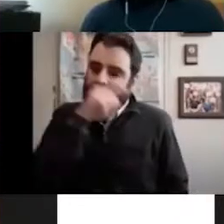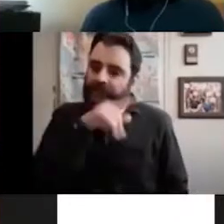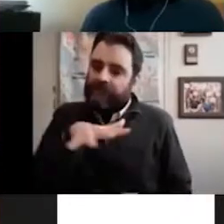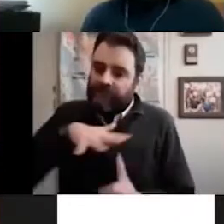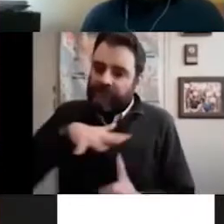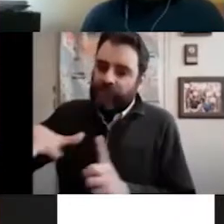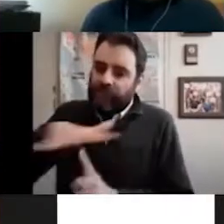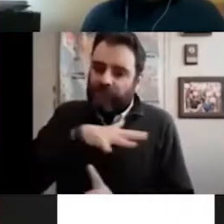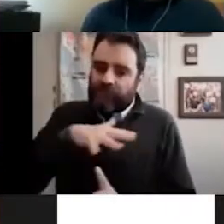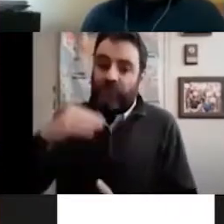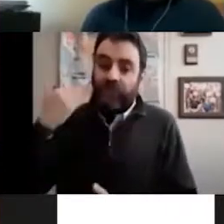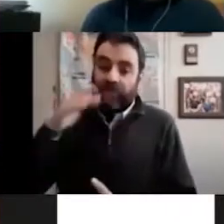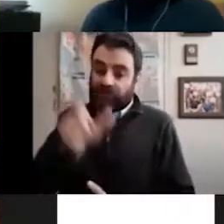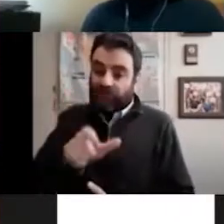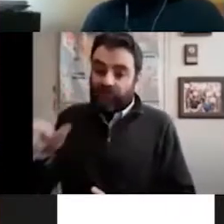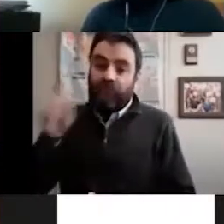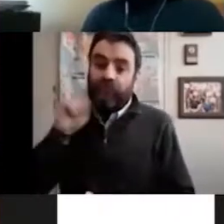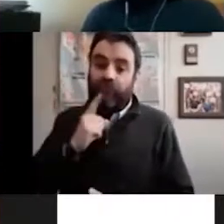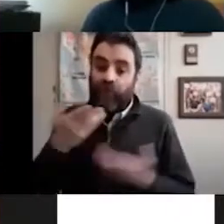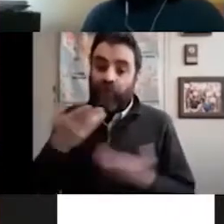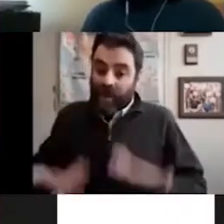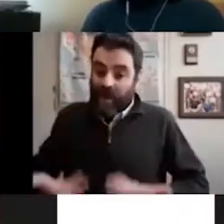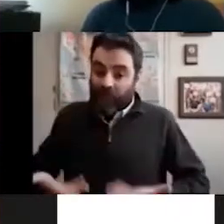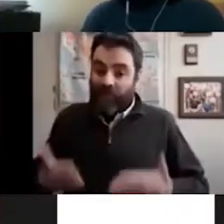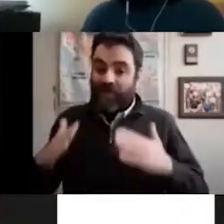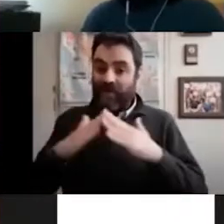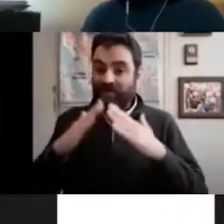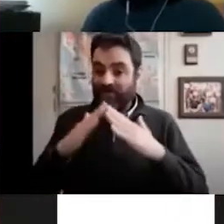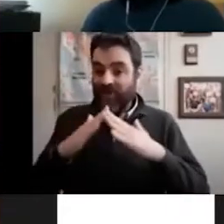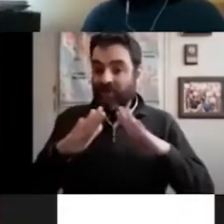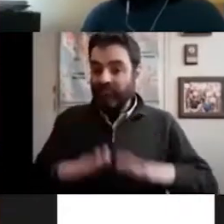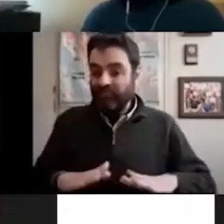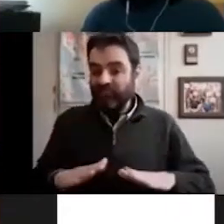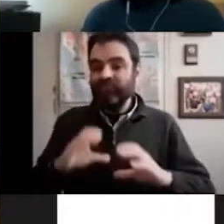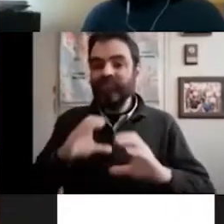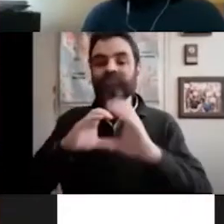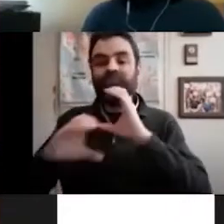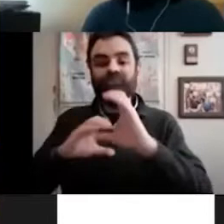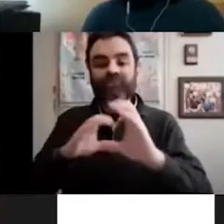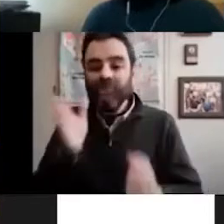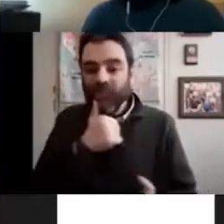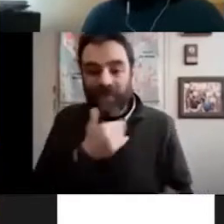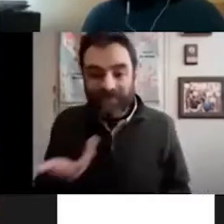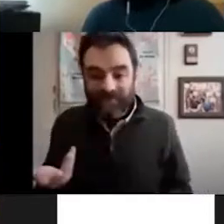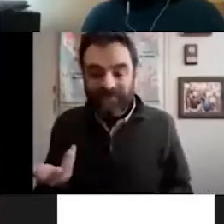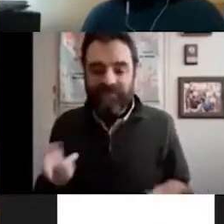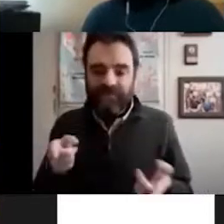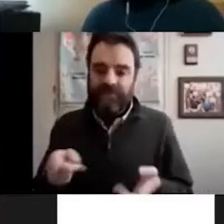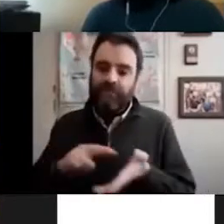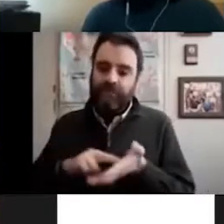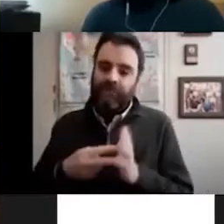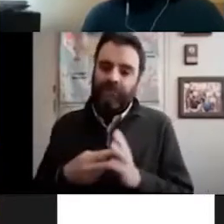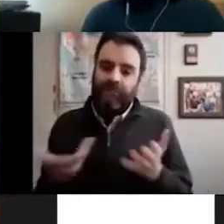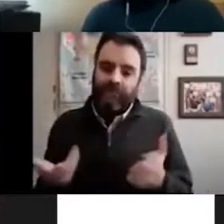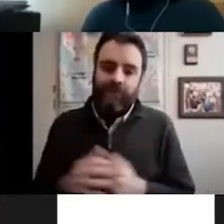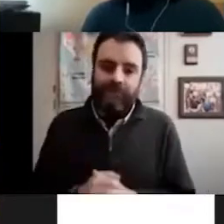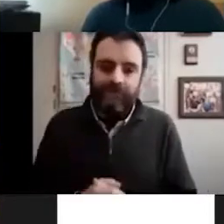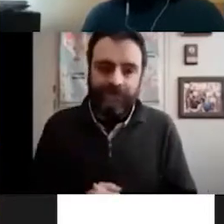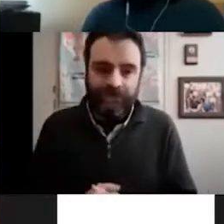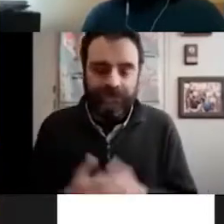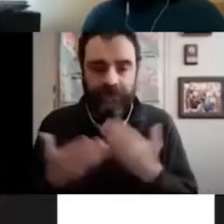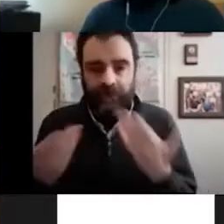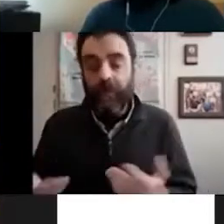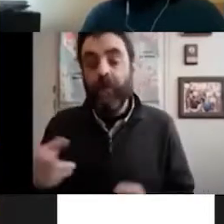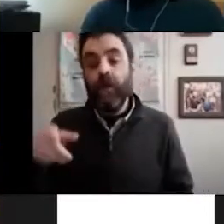Entonces, eso igual es una pena, porque es una situación difícil para los niños sordos. Y ahora en las casas que están quedándose ahí no tienen